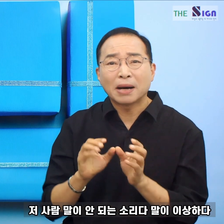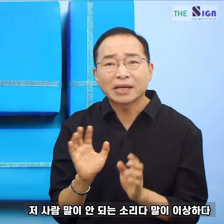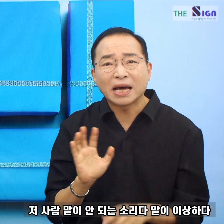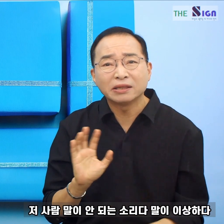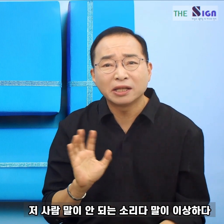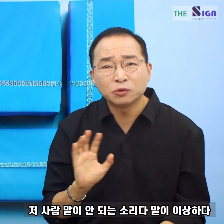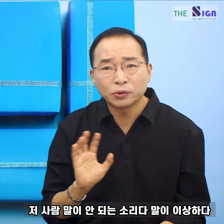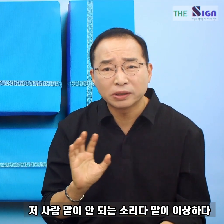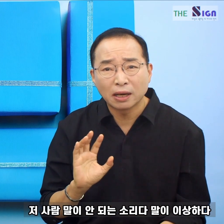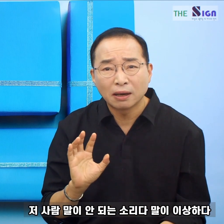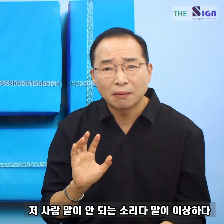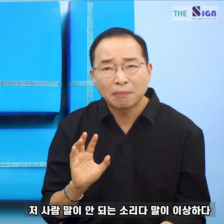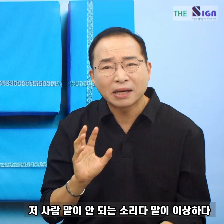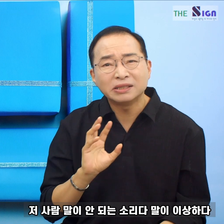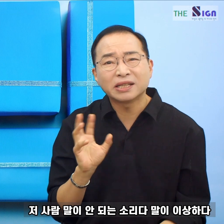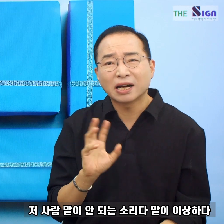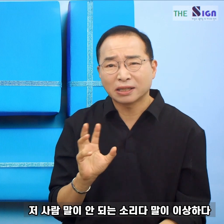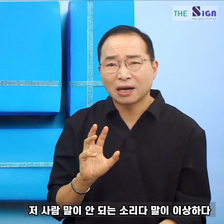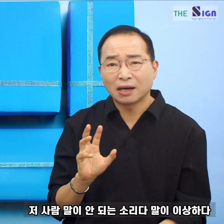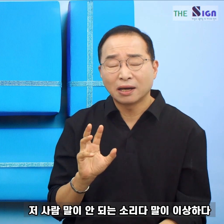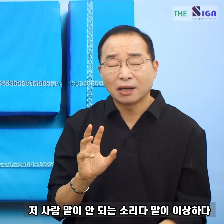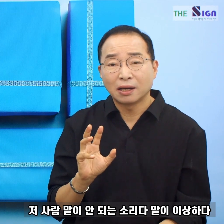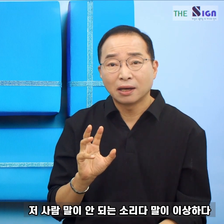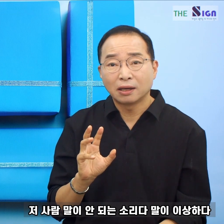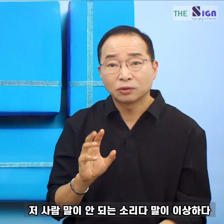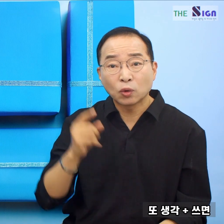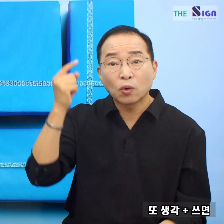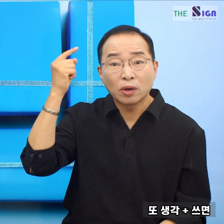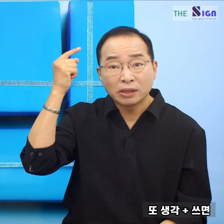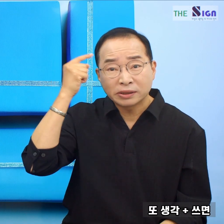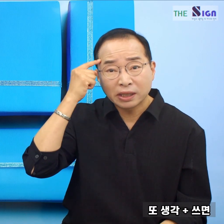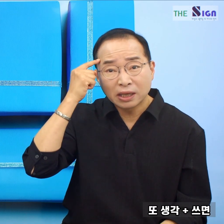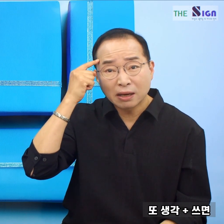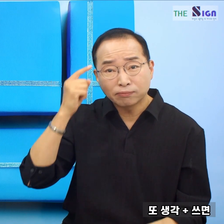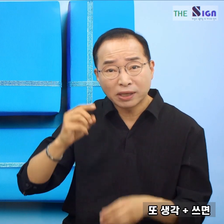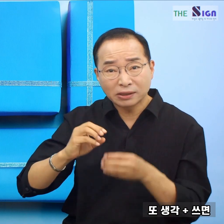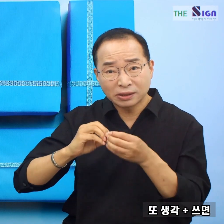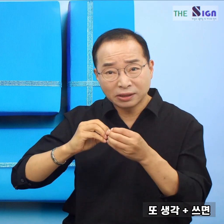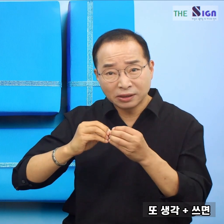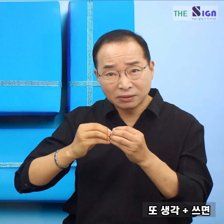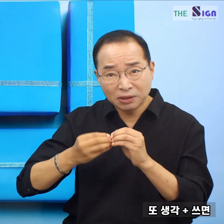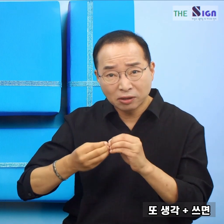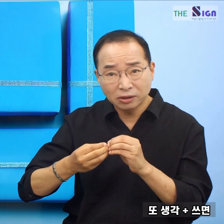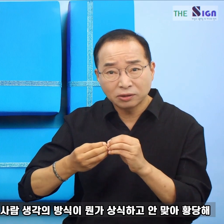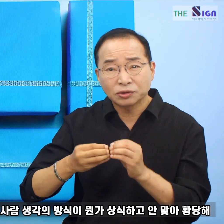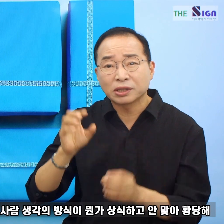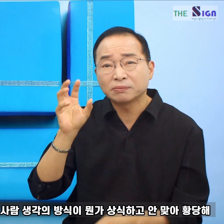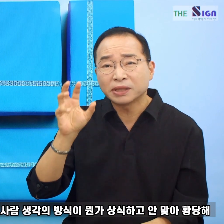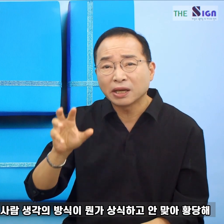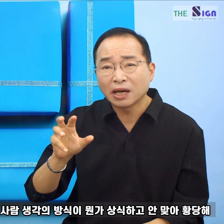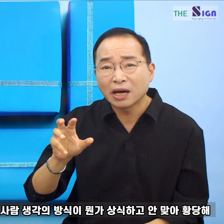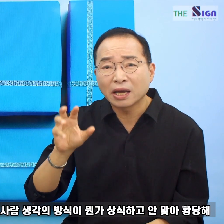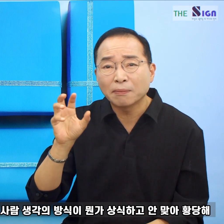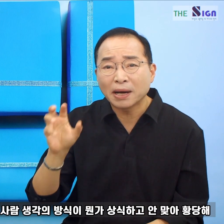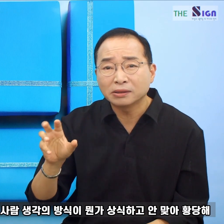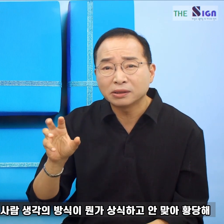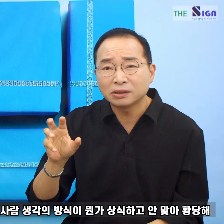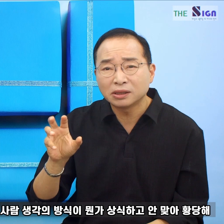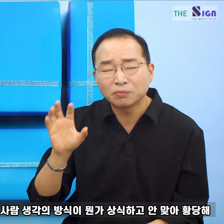말이 안 되는 소리다, 말이 이상하다. 또 생각 플러스 쓰면은 저 사람 생각의 방식이